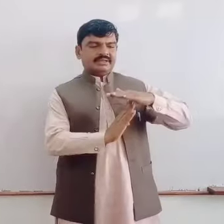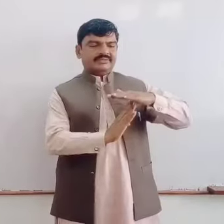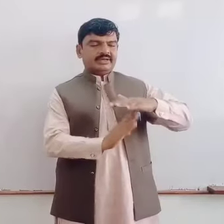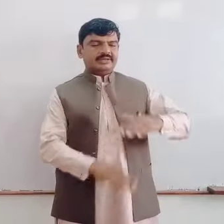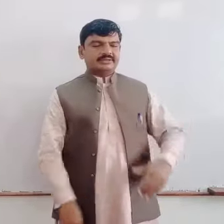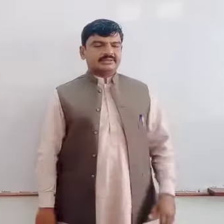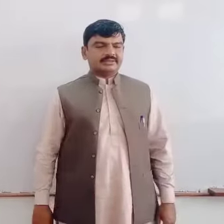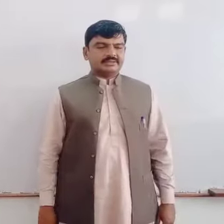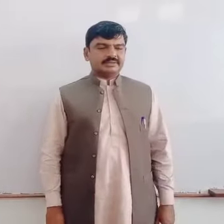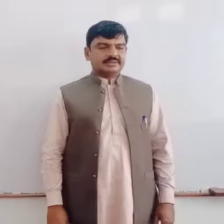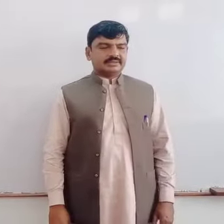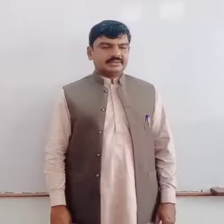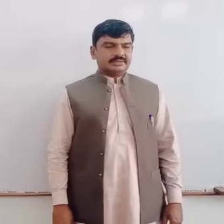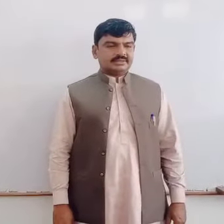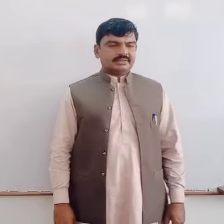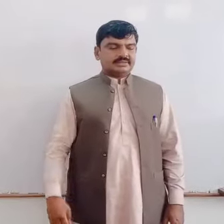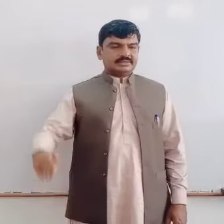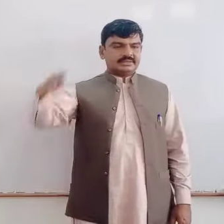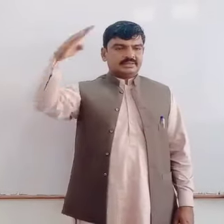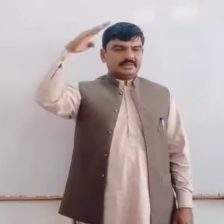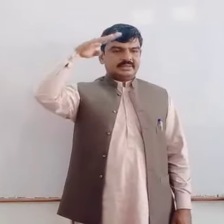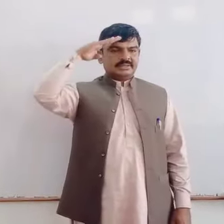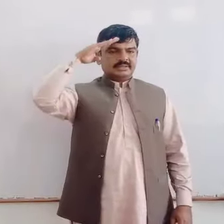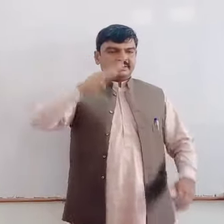خلیفہ خلفائے راشدین